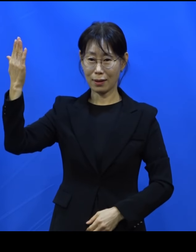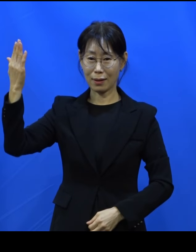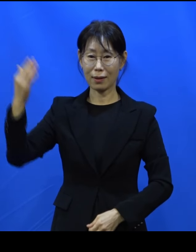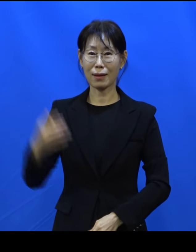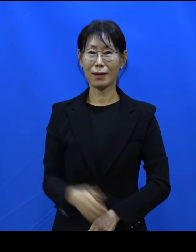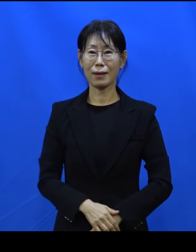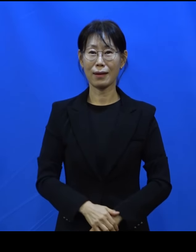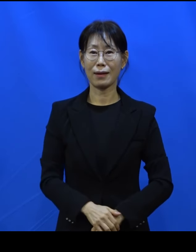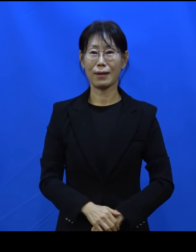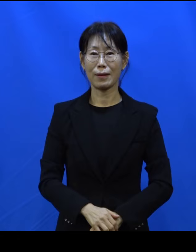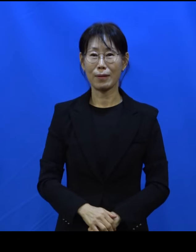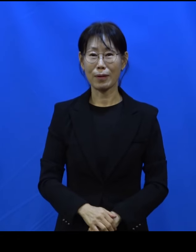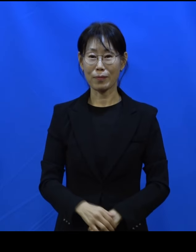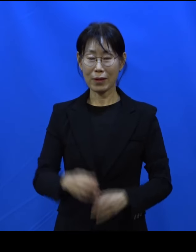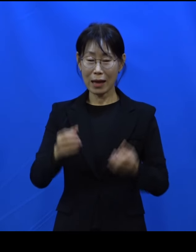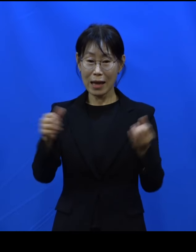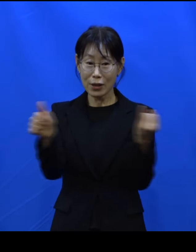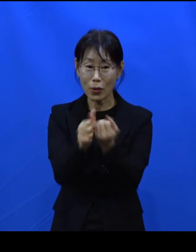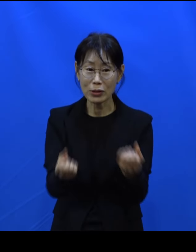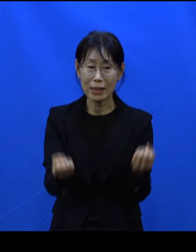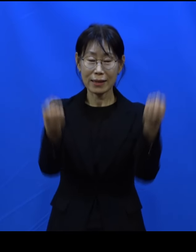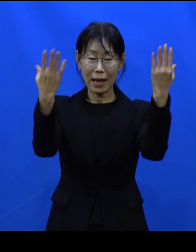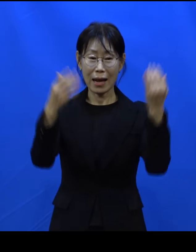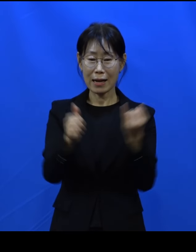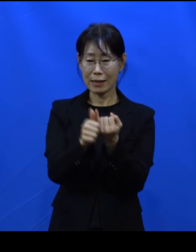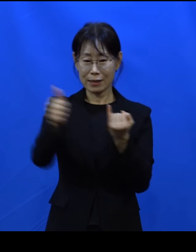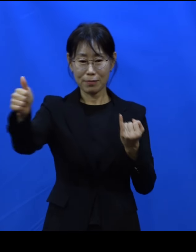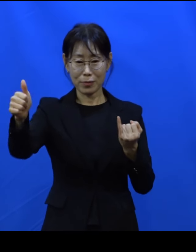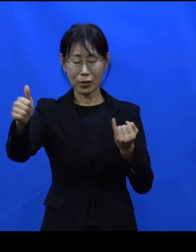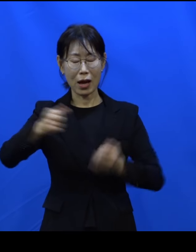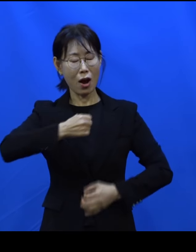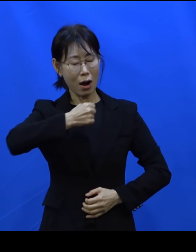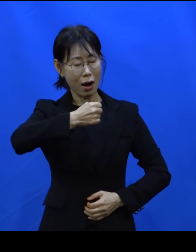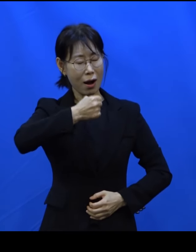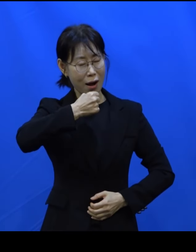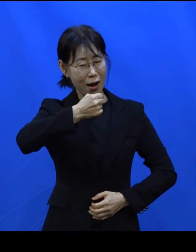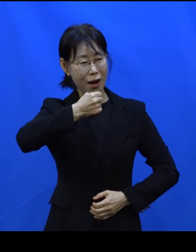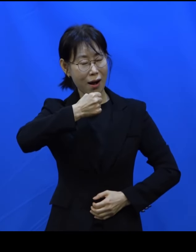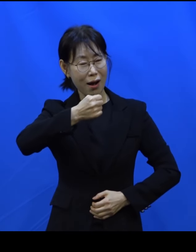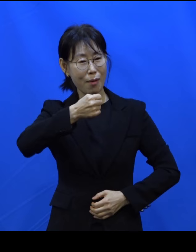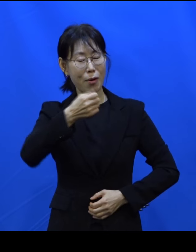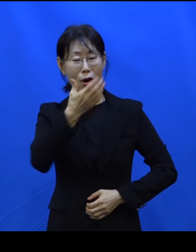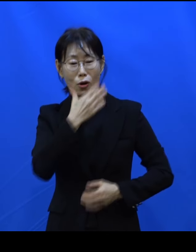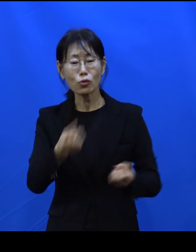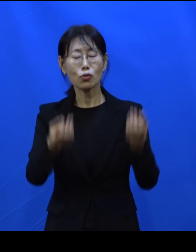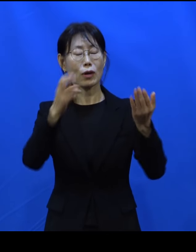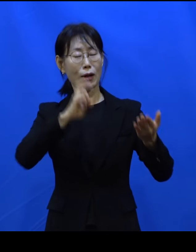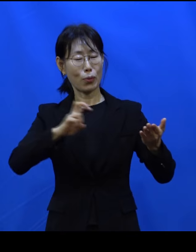이상한 퍼포먼스하고 뭐 노래 부르고 춤추고 그게 아니고 진짜 예배를 드리고 그러는 거예요.